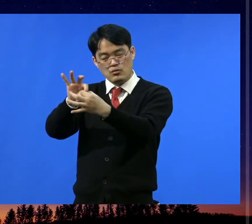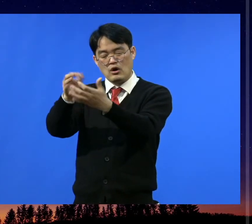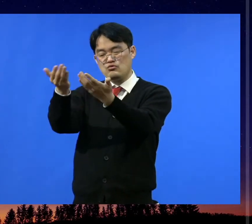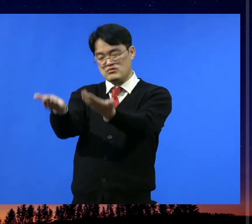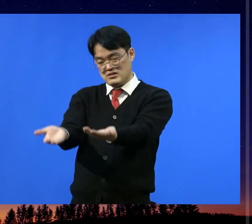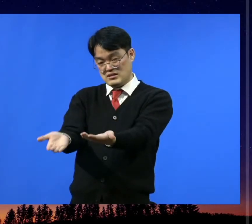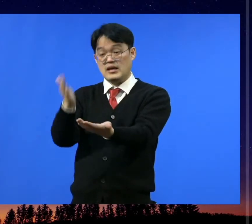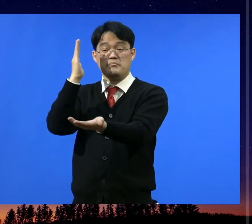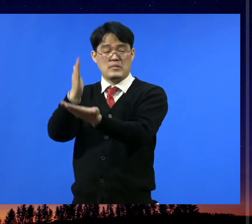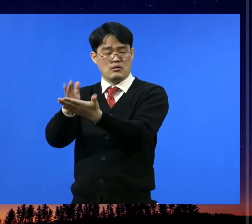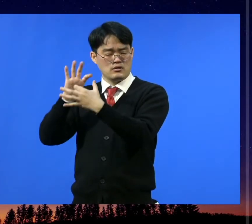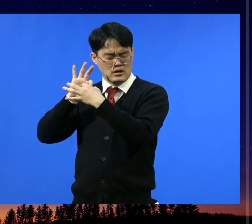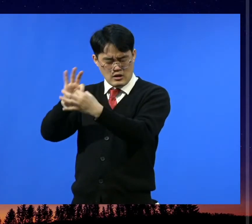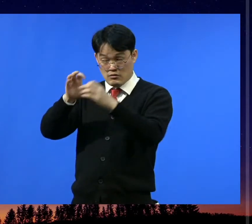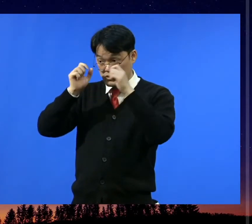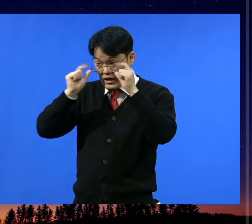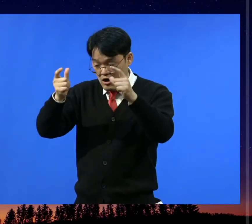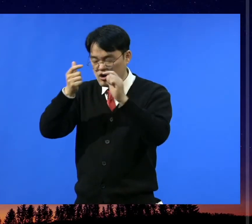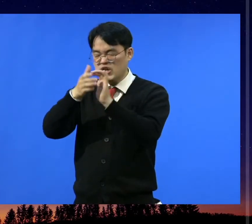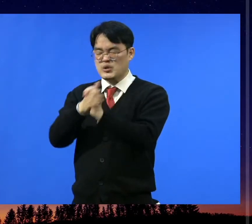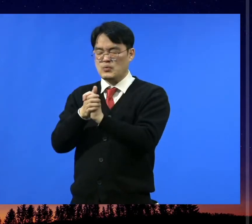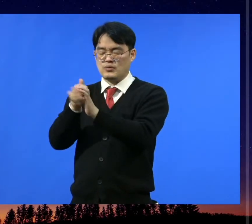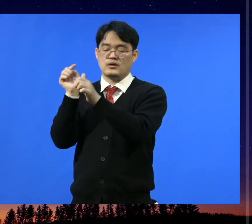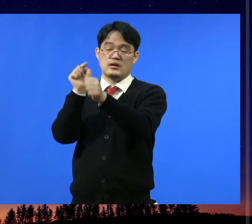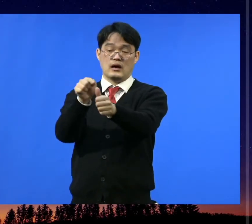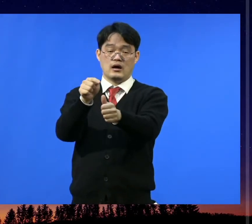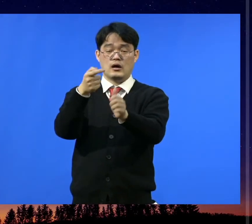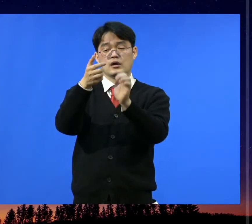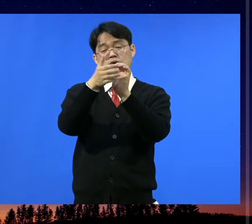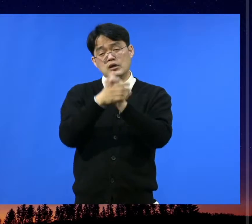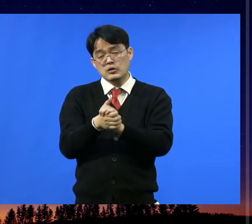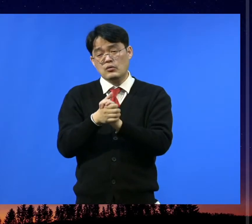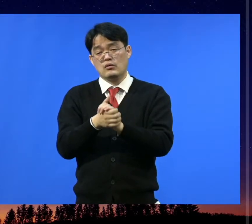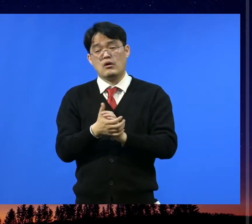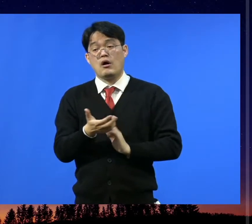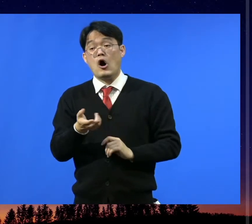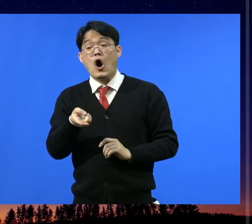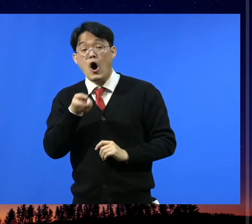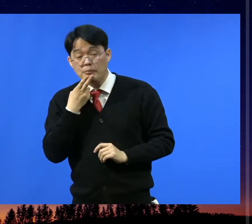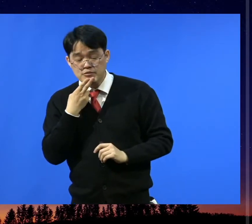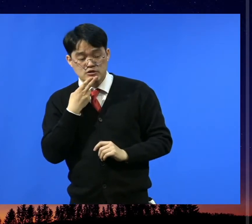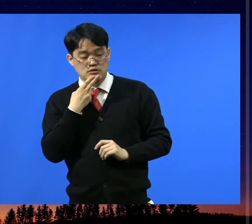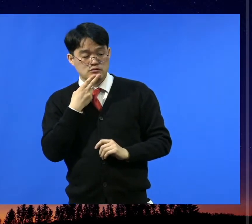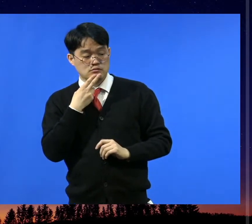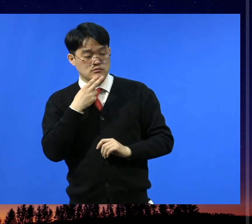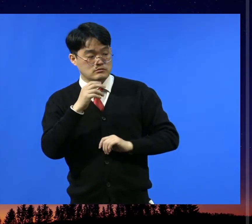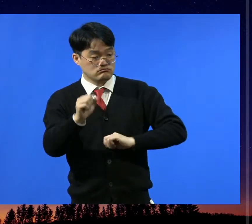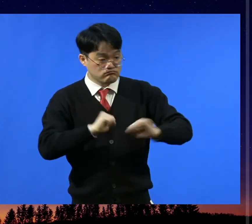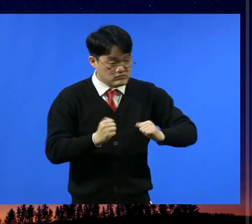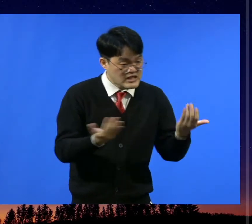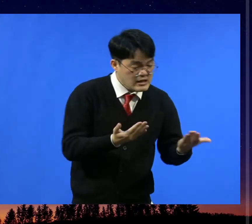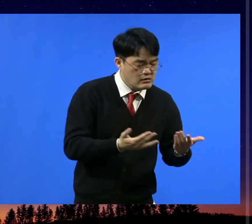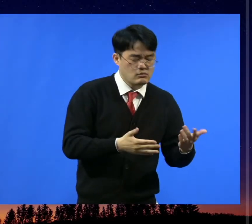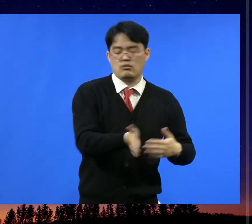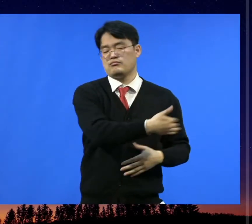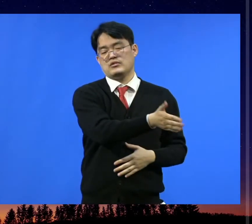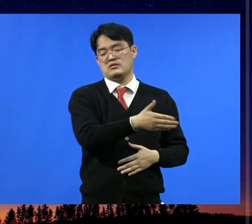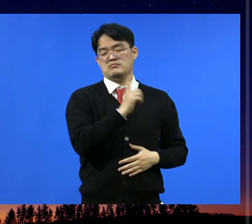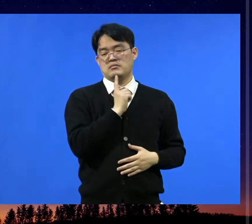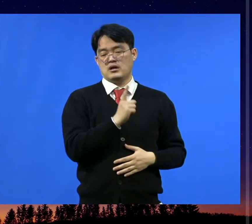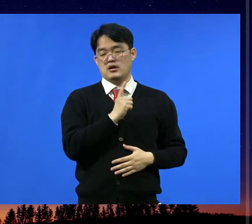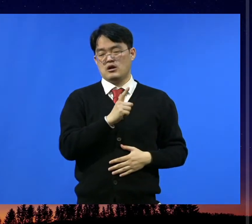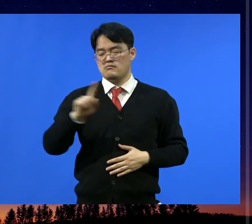거죠. 기도하지 않고 할 수 있는, 해도 되는 일이 없다는 거예요. 기도 안 해도 되는 순간이 없다는 거예요.